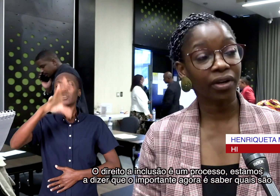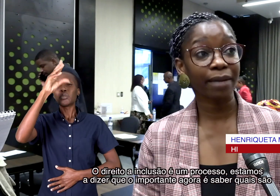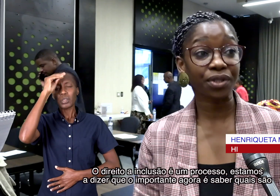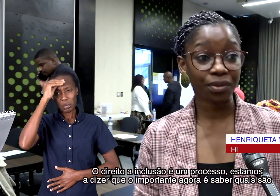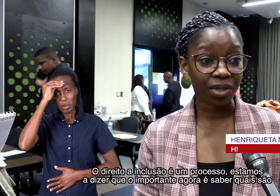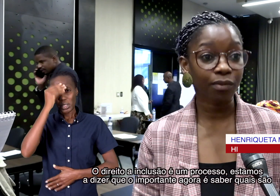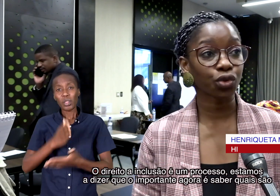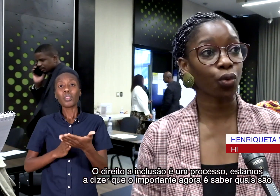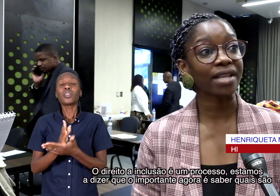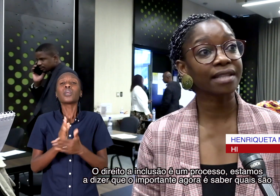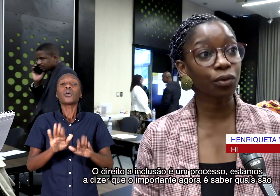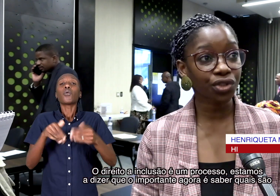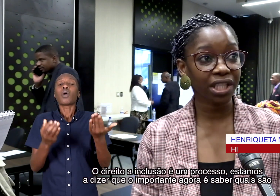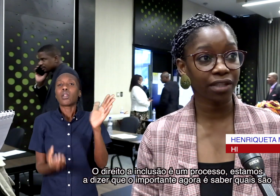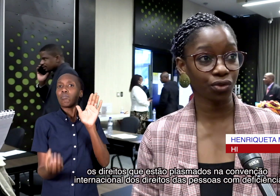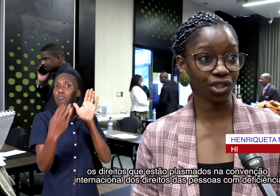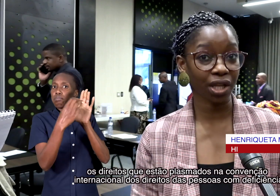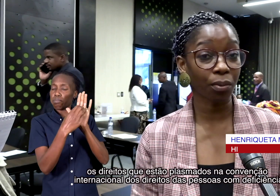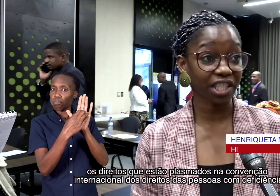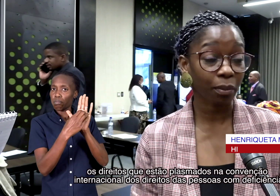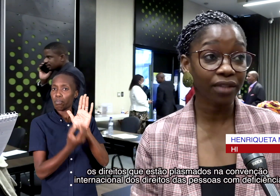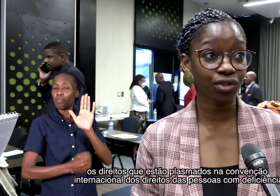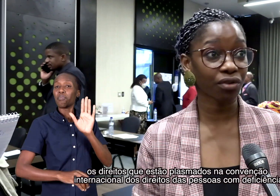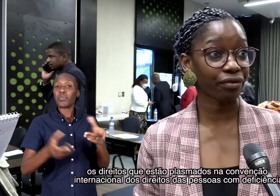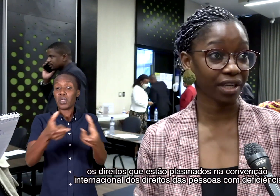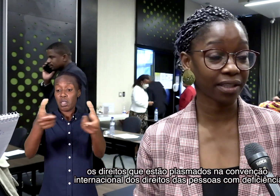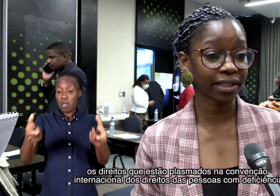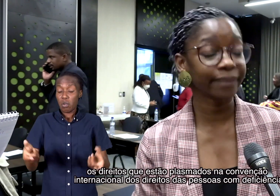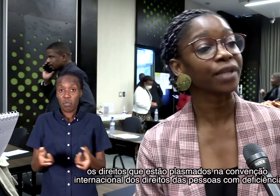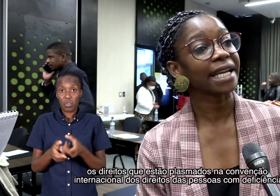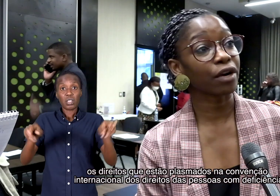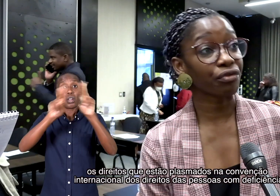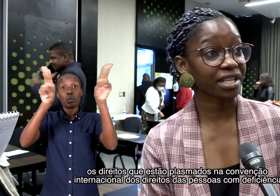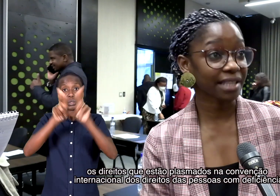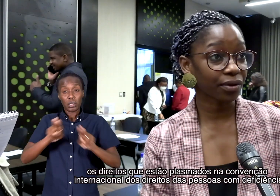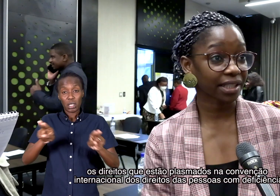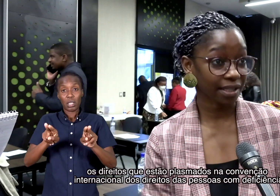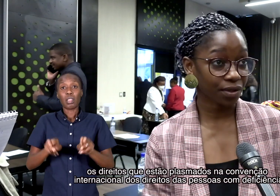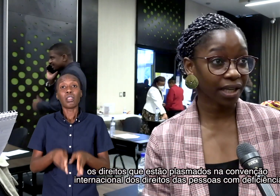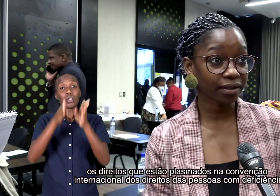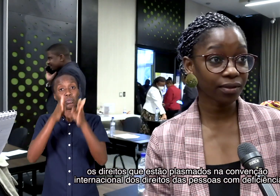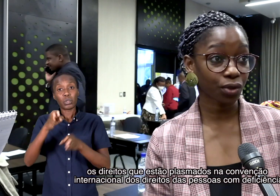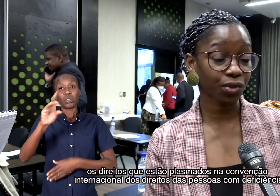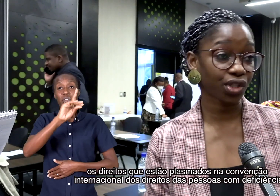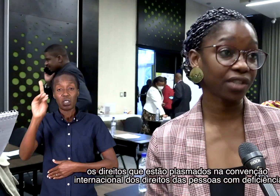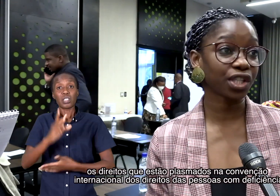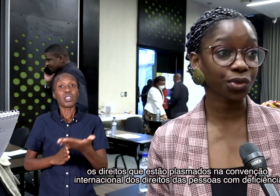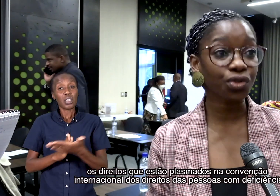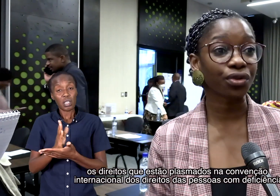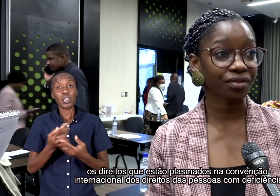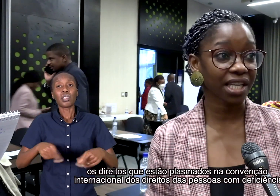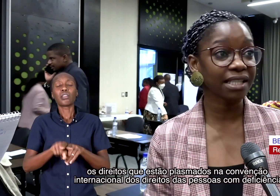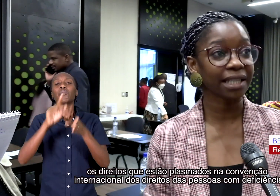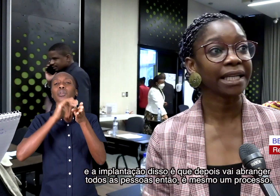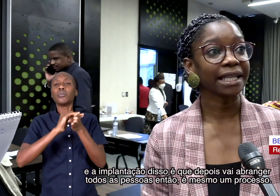importante agora é percebermos quais são os direitos que estão plasmados na Convenção Internacional sobre os Direitos das Pessoas